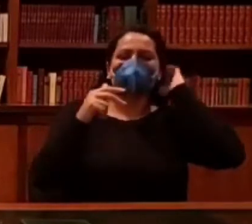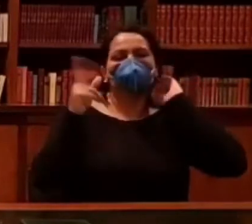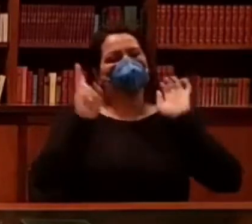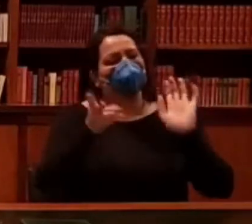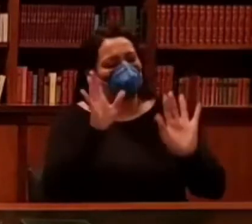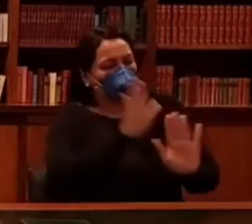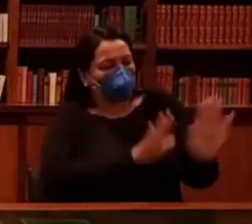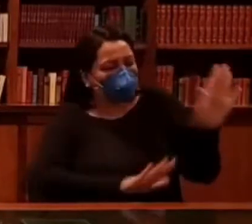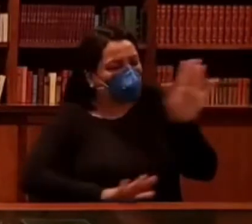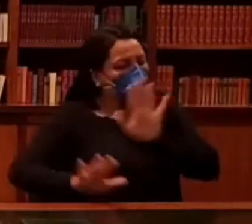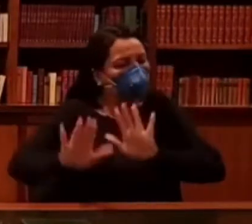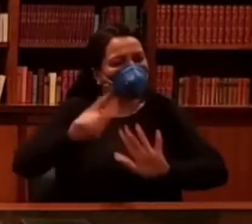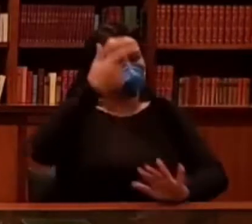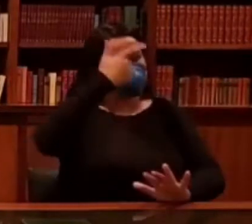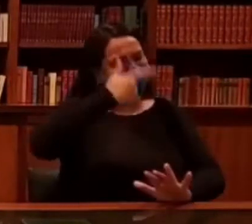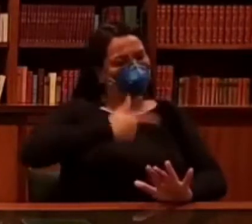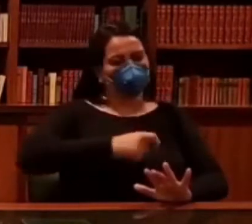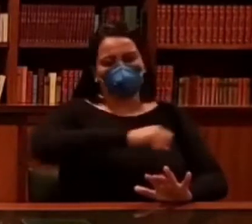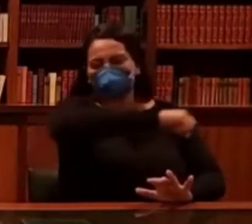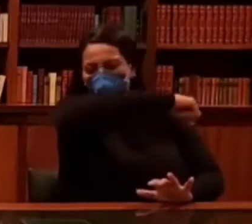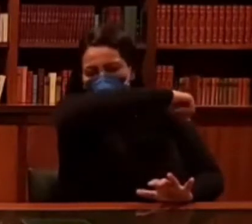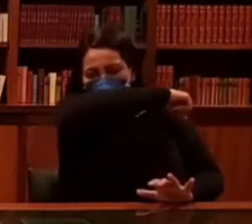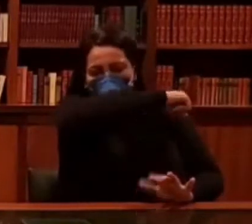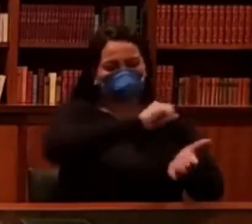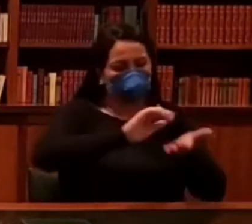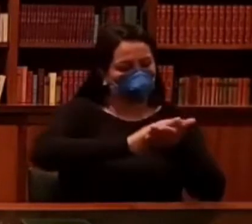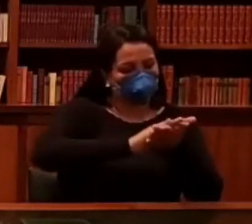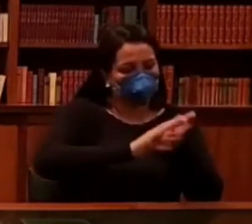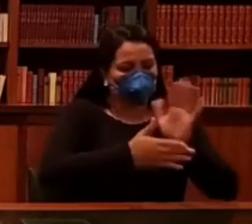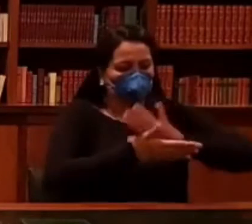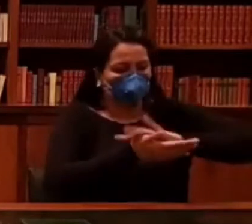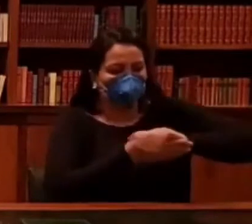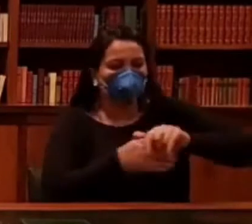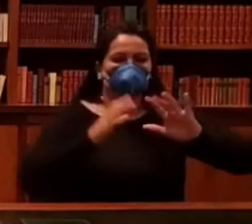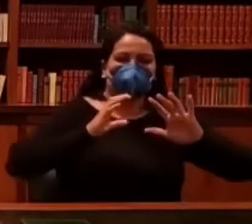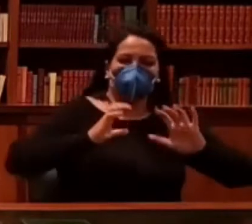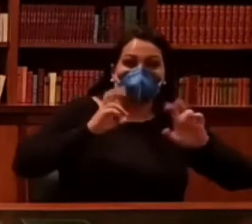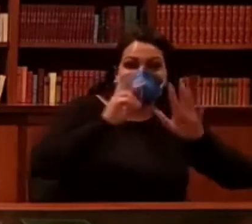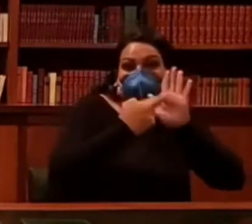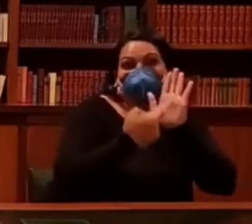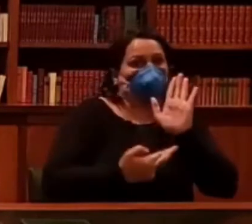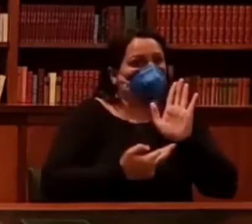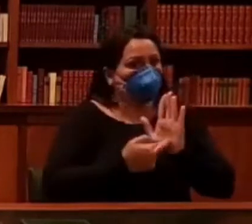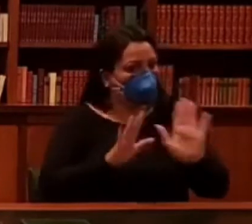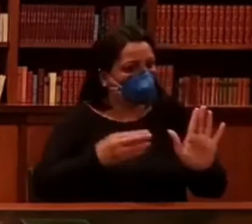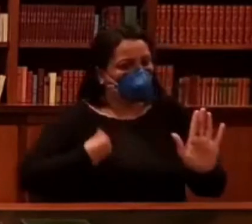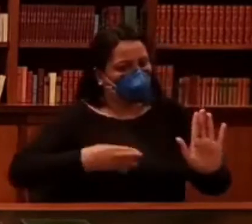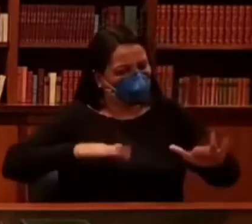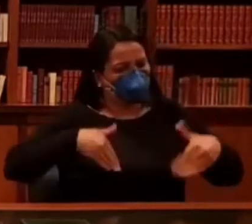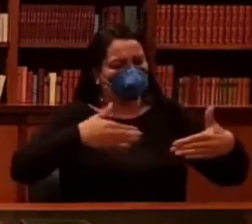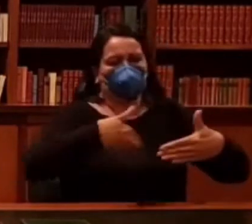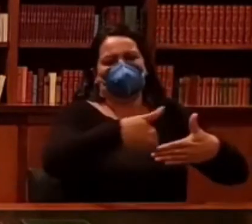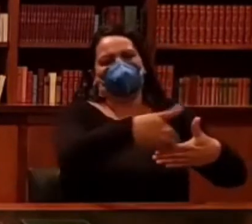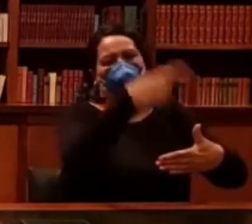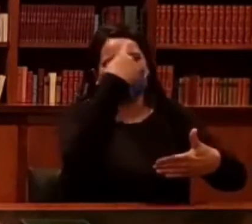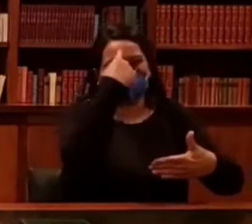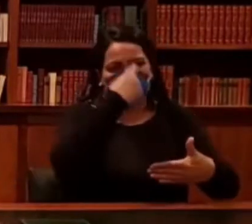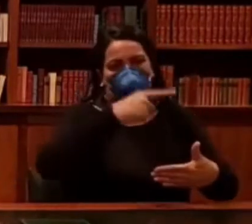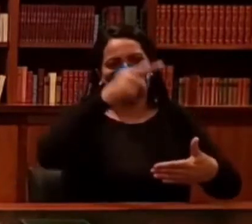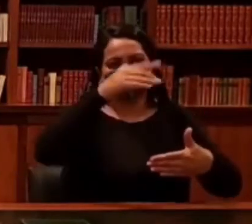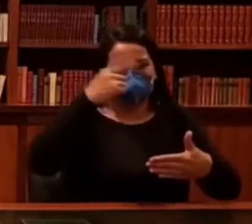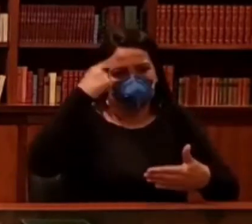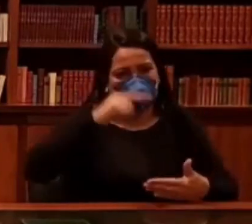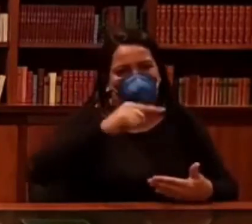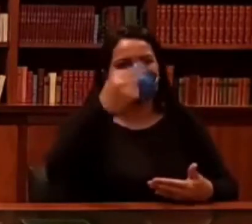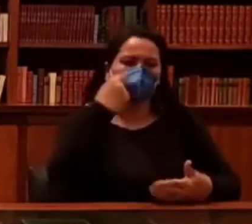tomando os cuidados, etiqueta respiratória, usar o álcool gel, lavar as mãos. E vamos seguir a vida e por semana em semana a gente vai